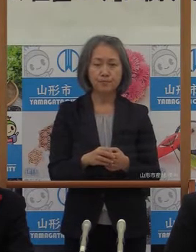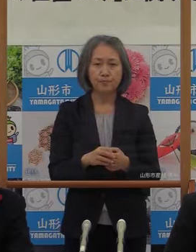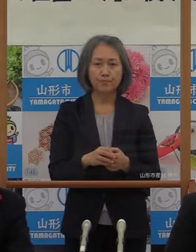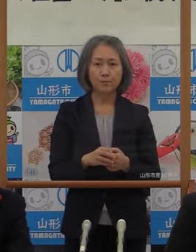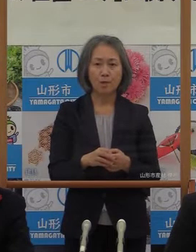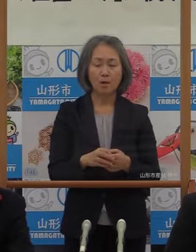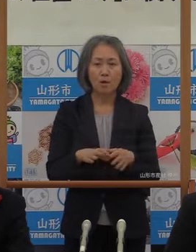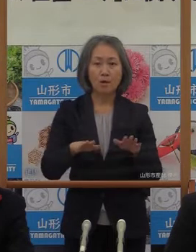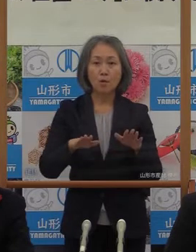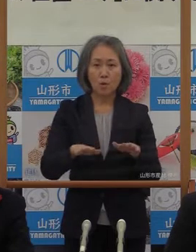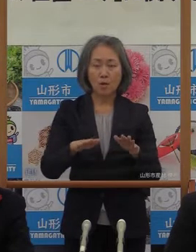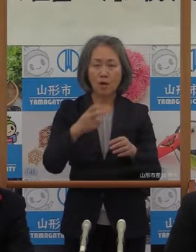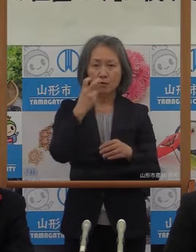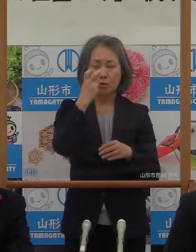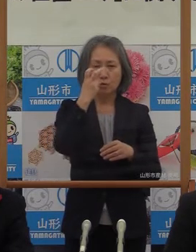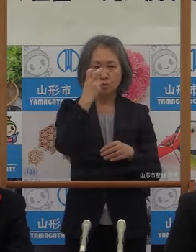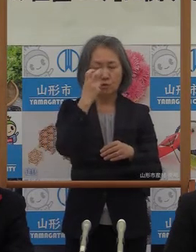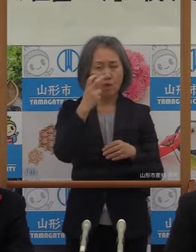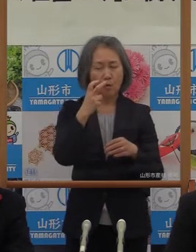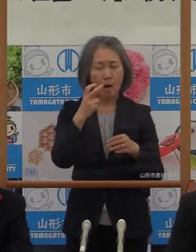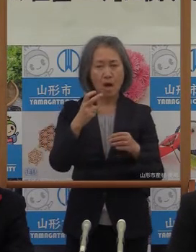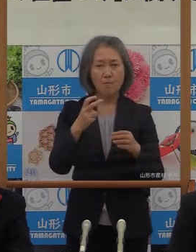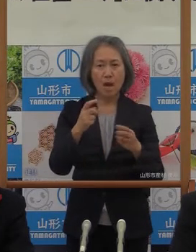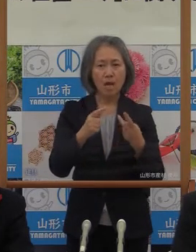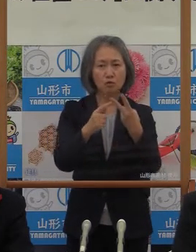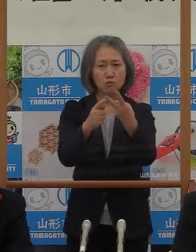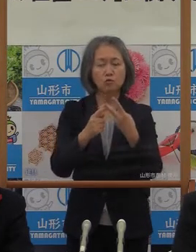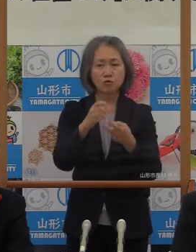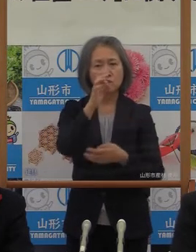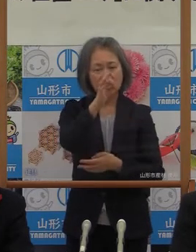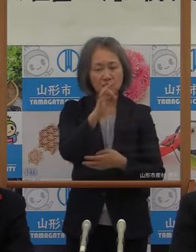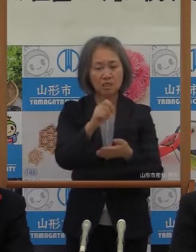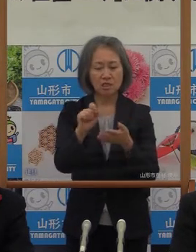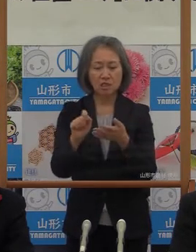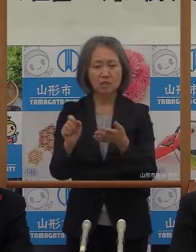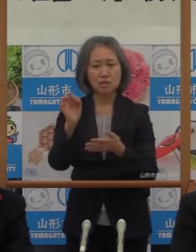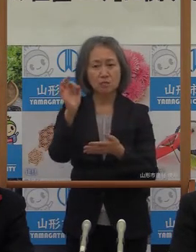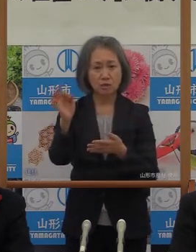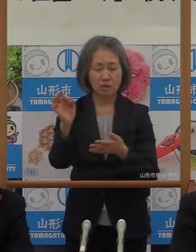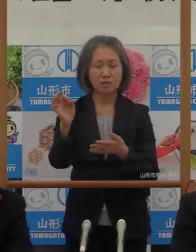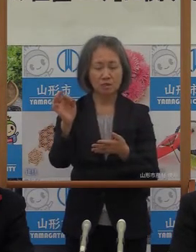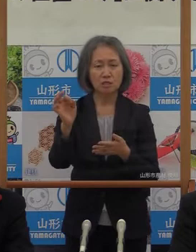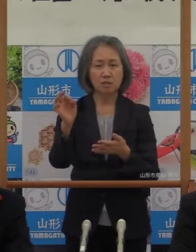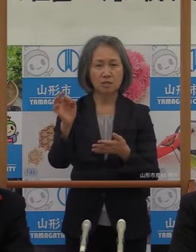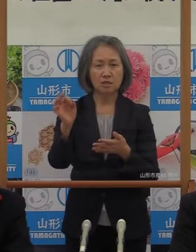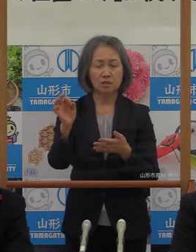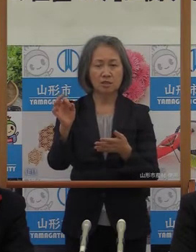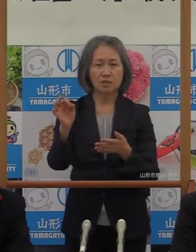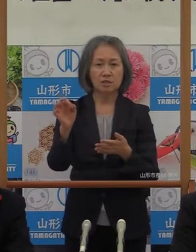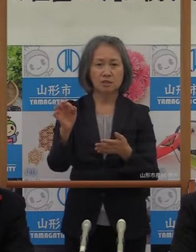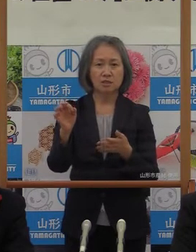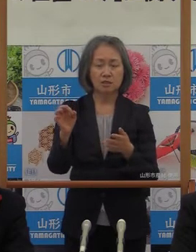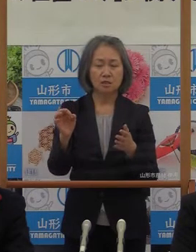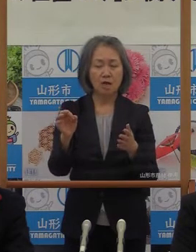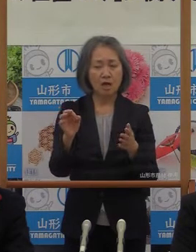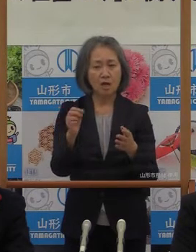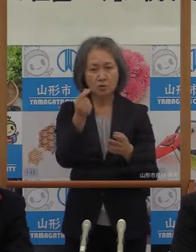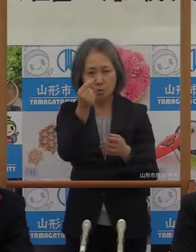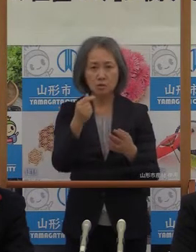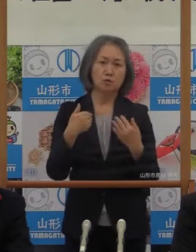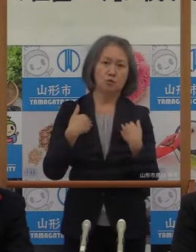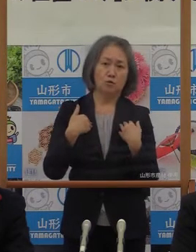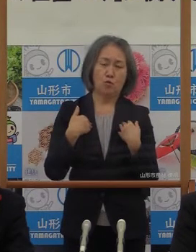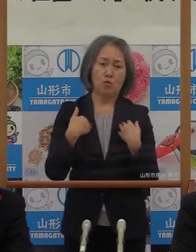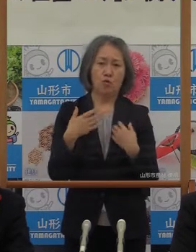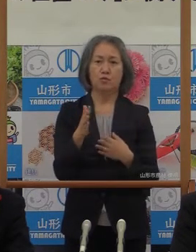この度の調査は、通信費とか事務的経費が、多少、必要かなというふう